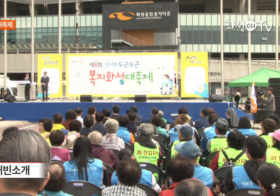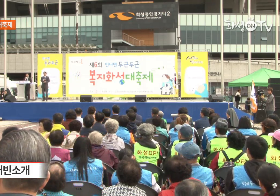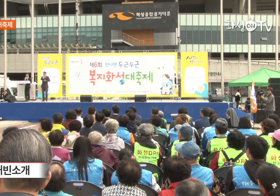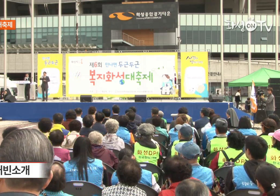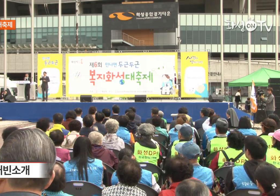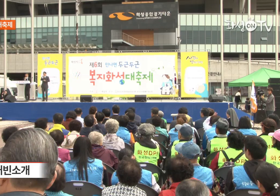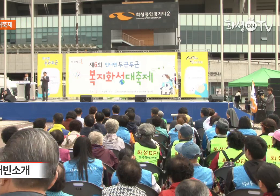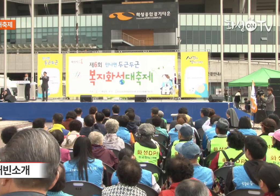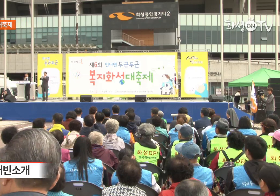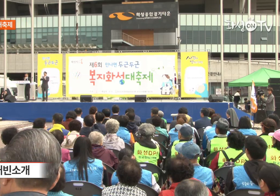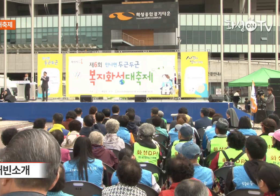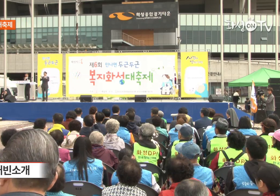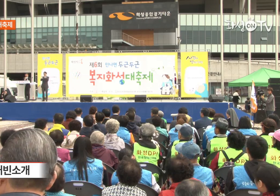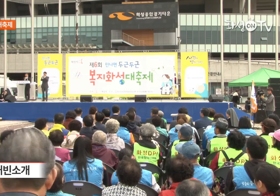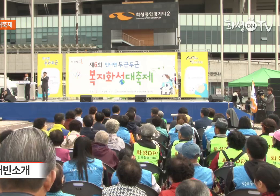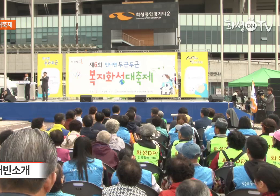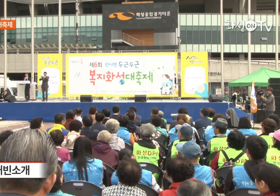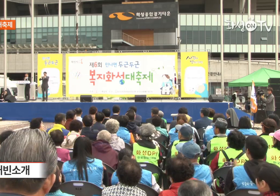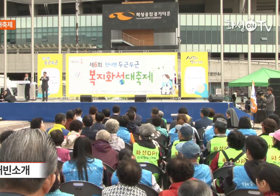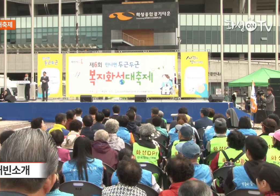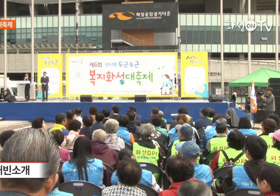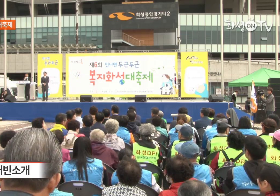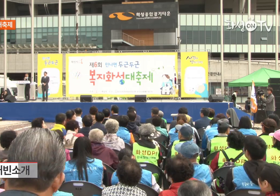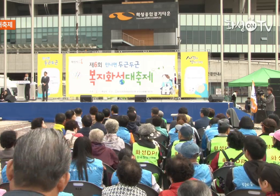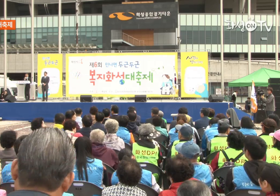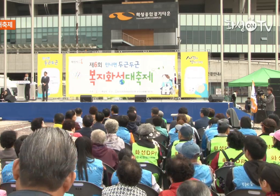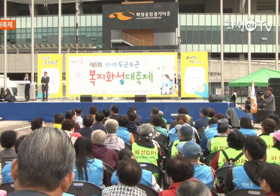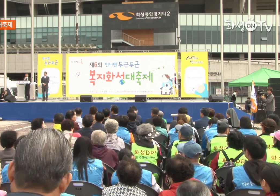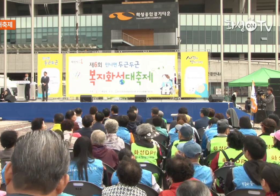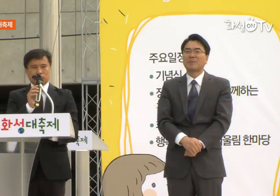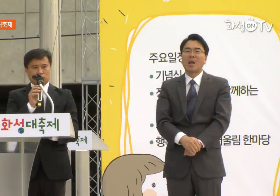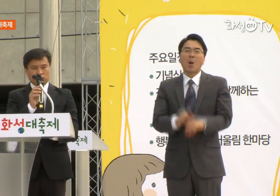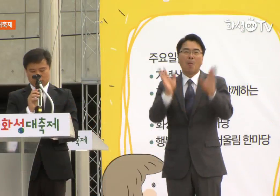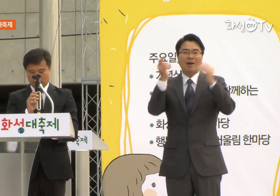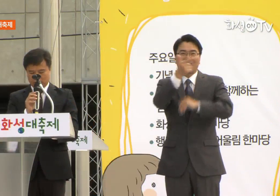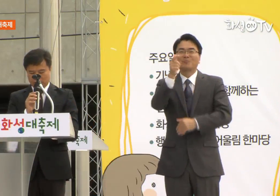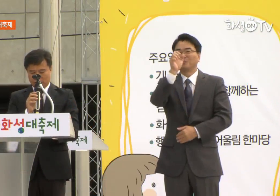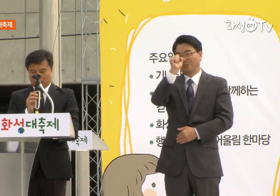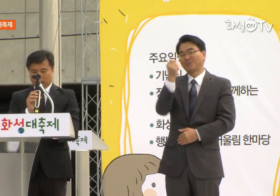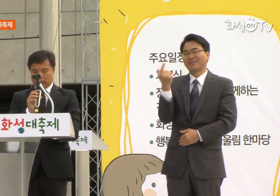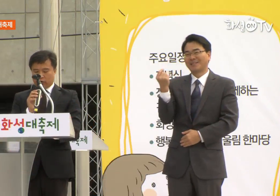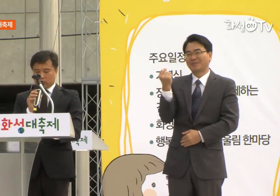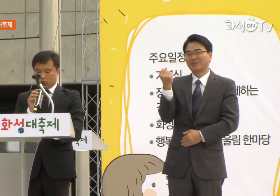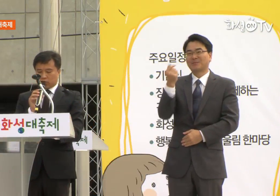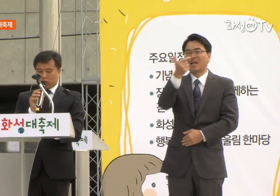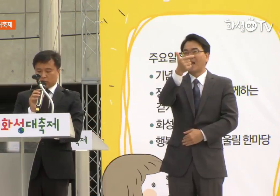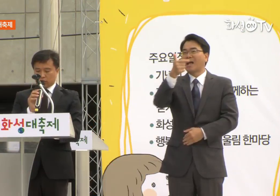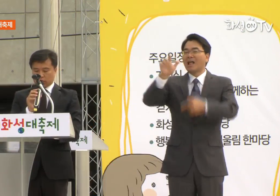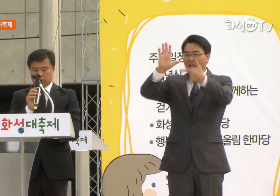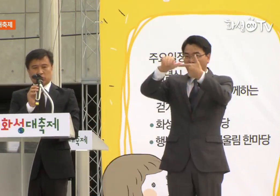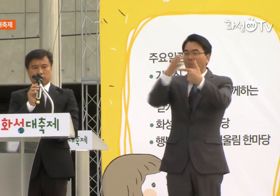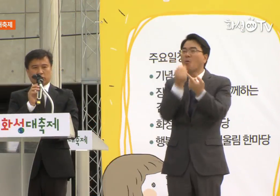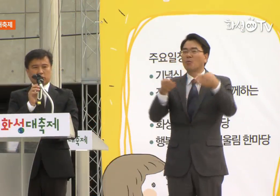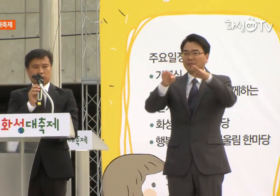분씩 소개될 때 우리 큰 박수를 좀 부탁드리도록 하겠습니다. 박수 소리가 커야 좋죠. 자, 나래월